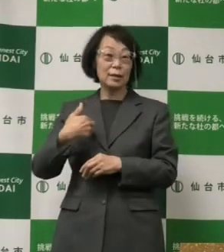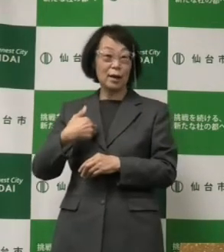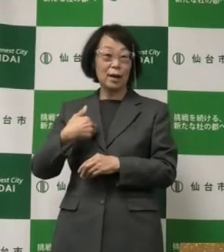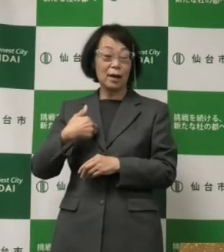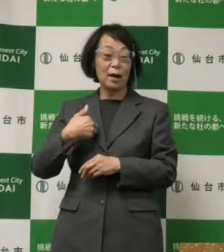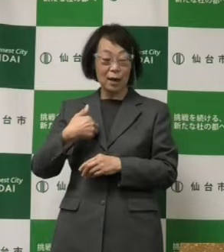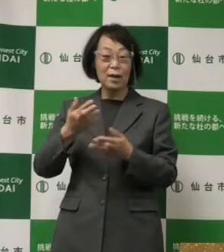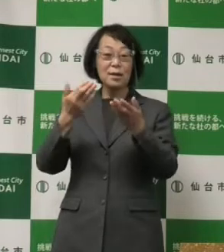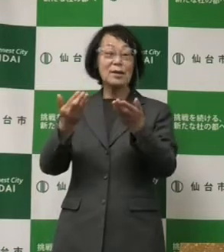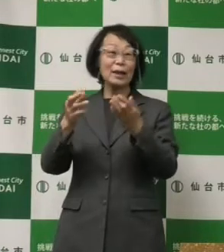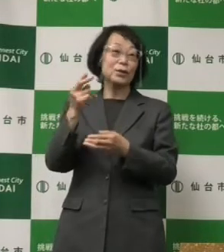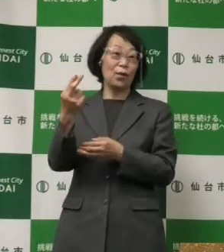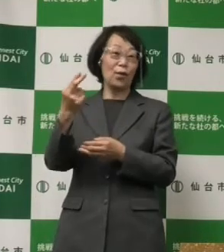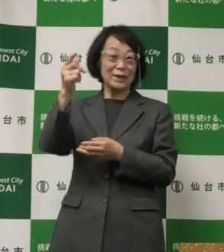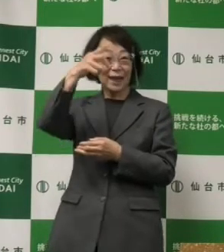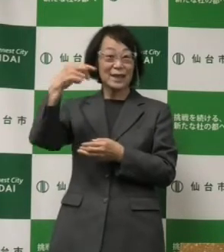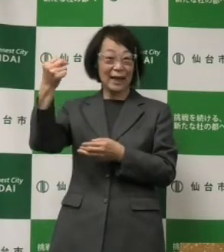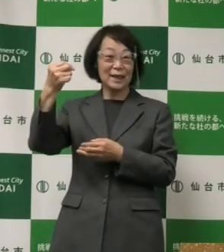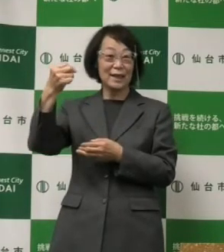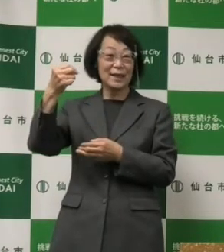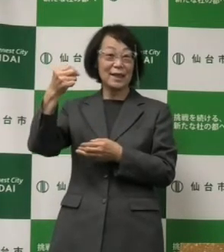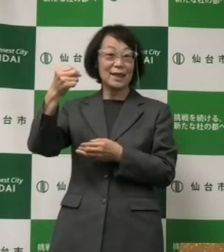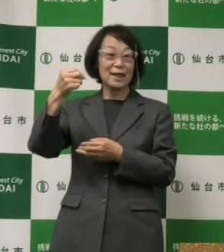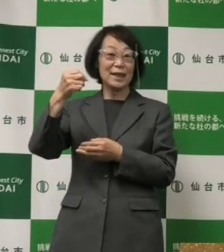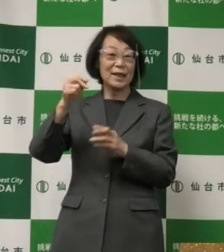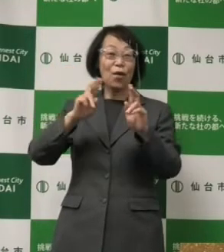仙台のこのコンクールを途切れること